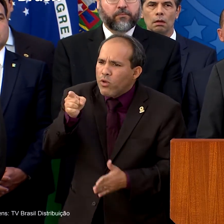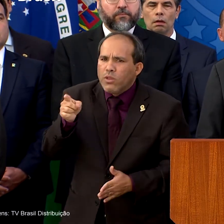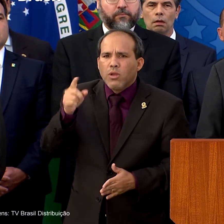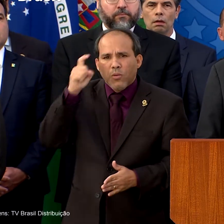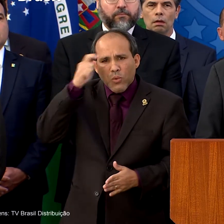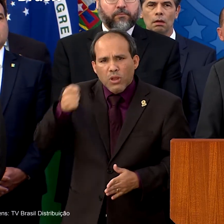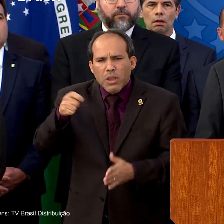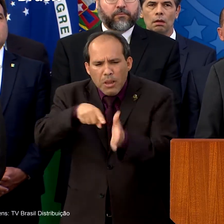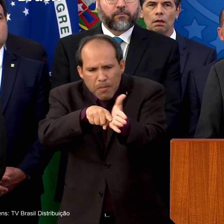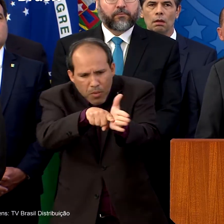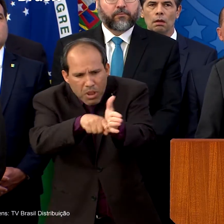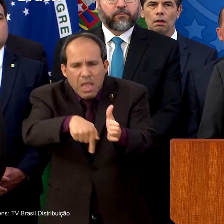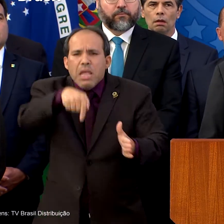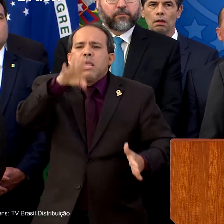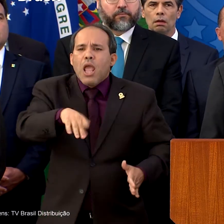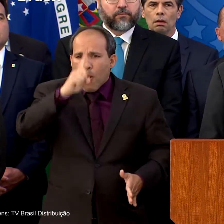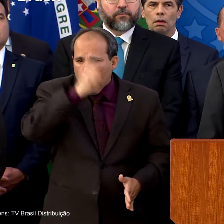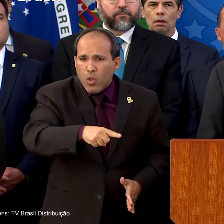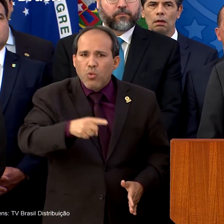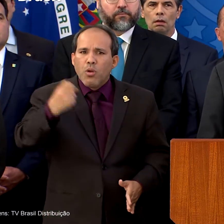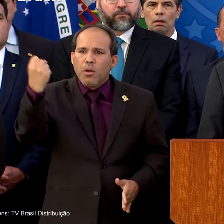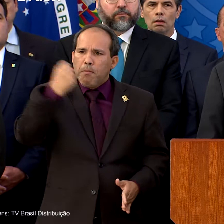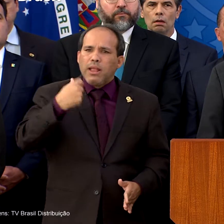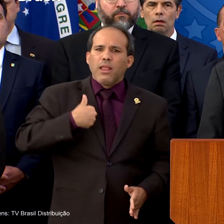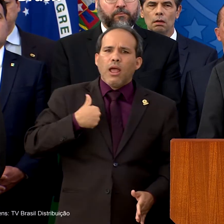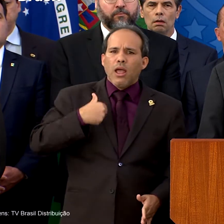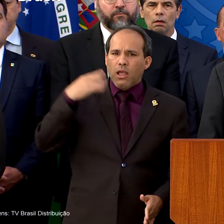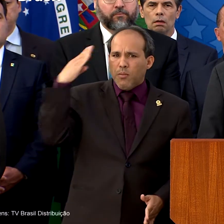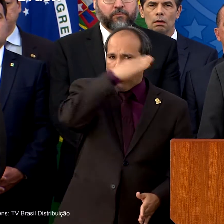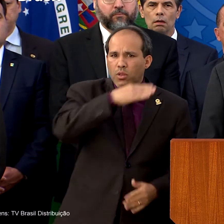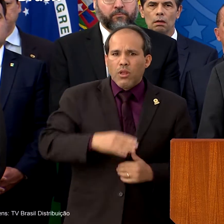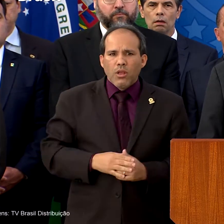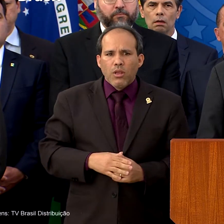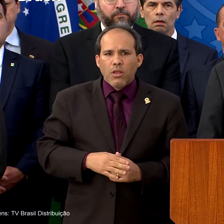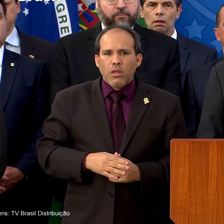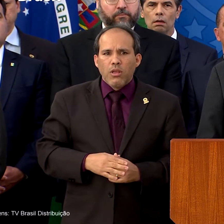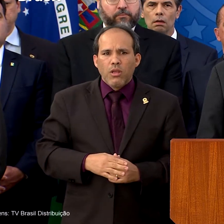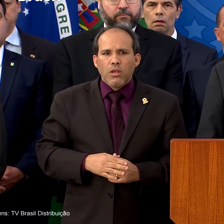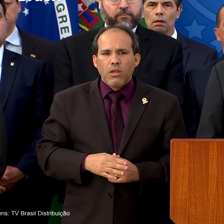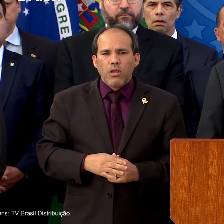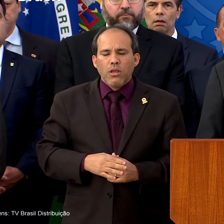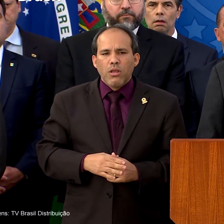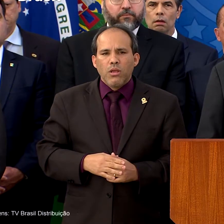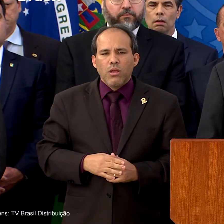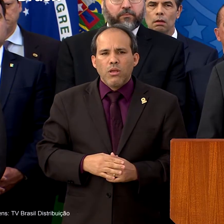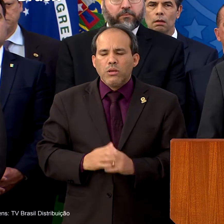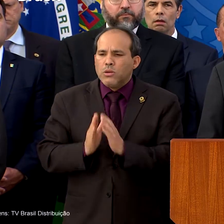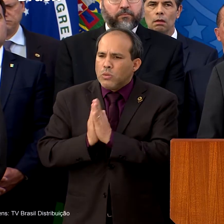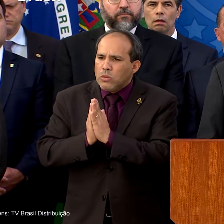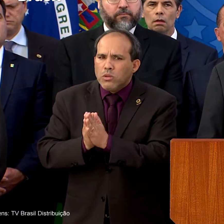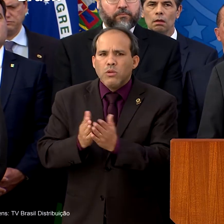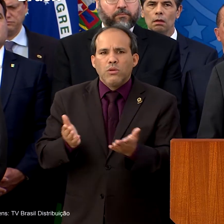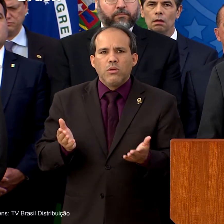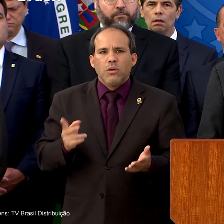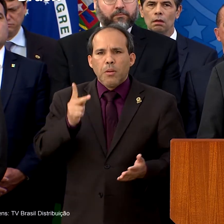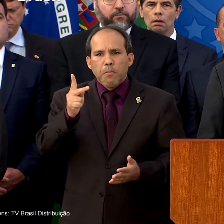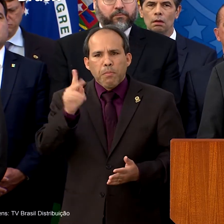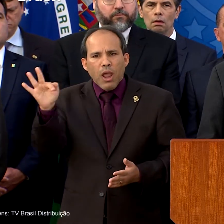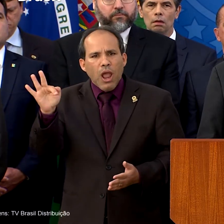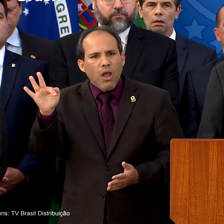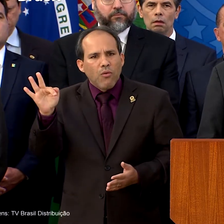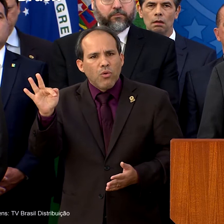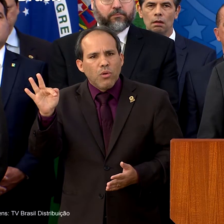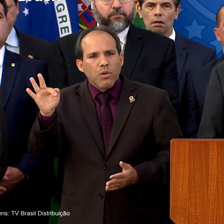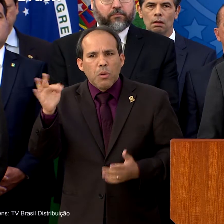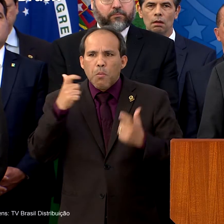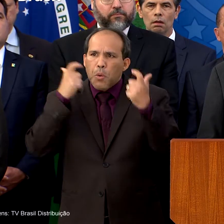quem mandou matar jair bolsonaro e aí a apf de sérgio moro mais se